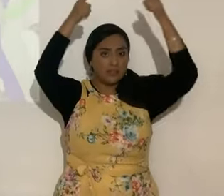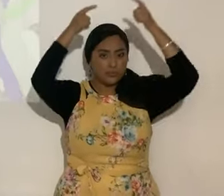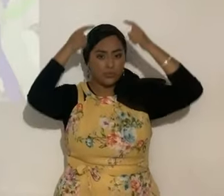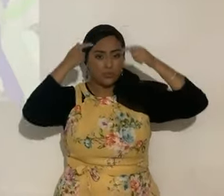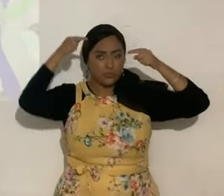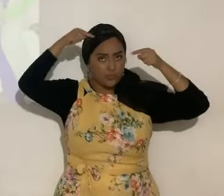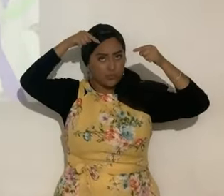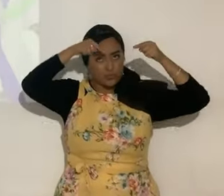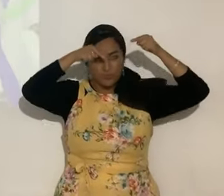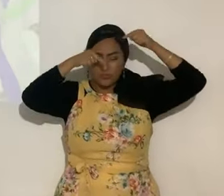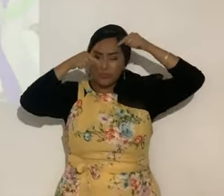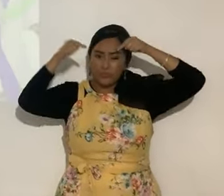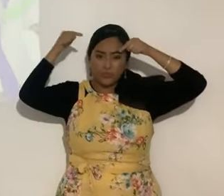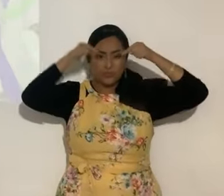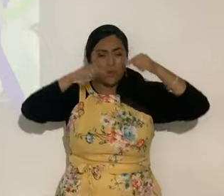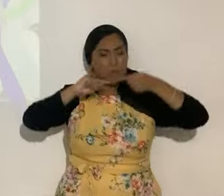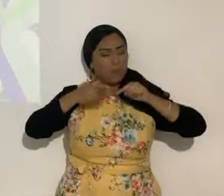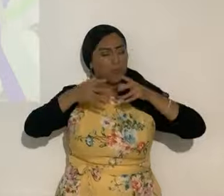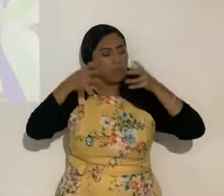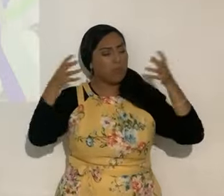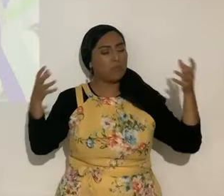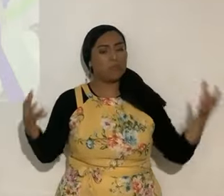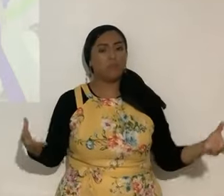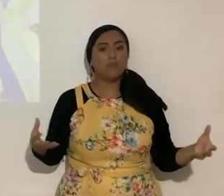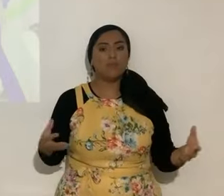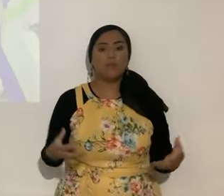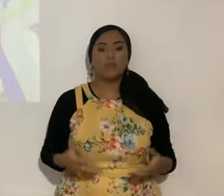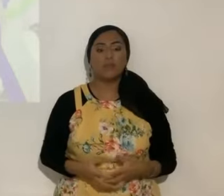flagelación. Uf, tremendo.